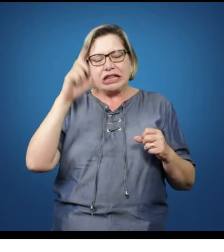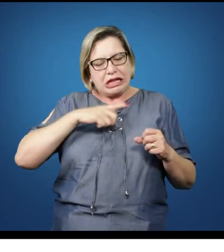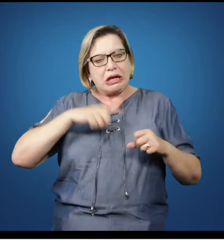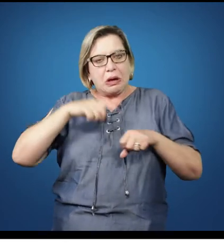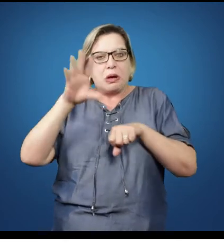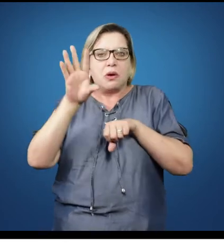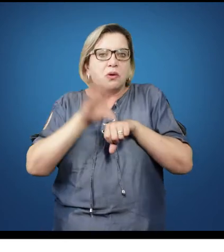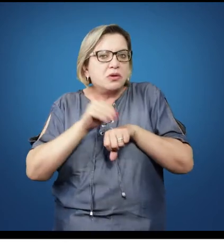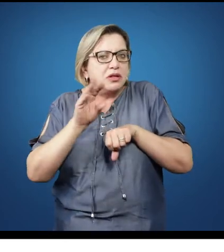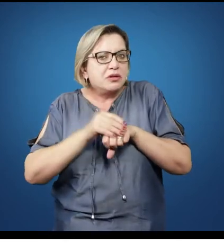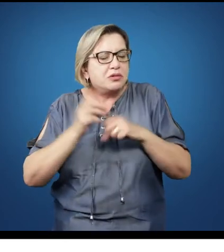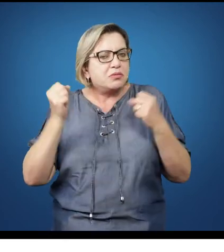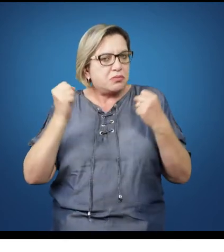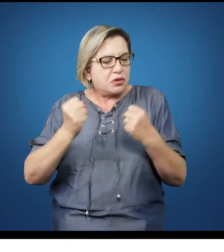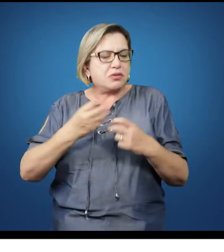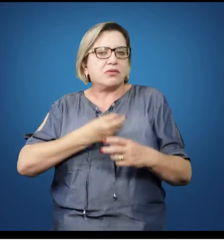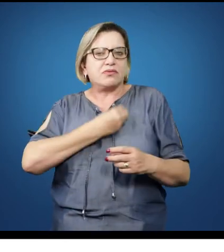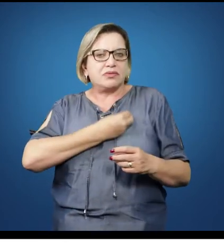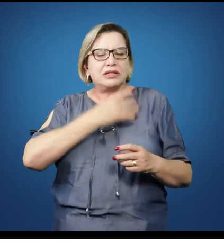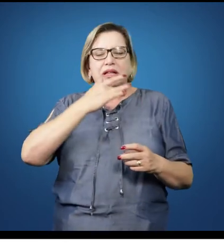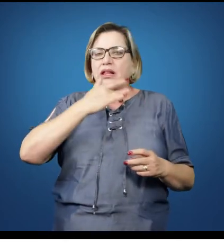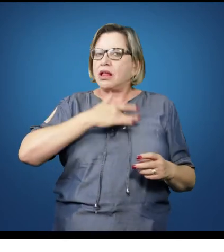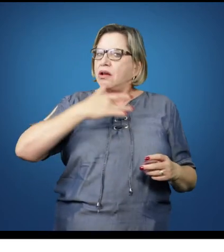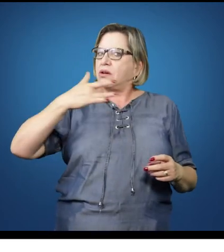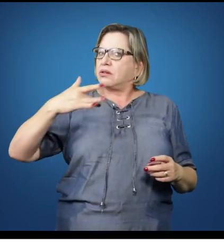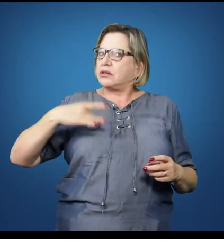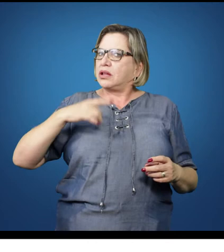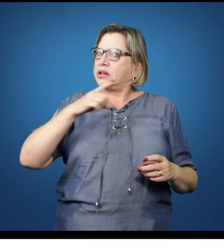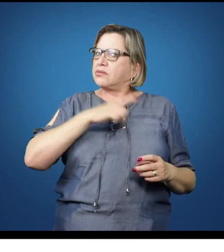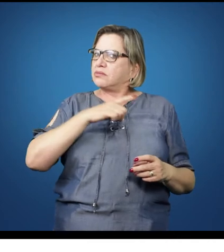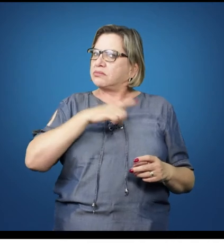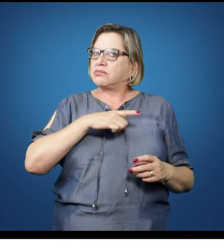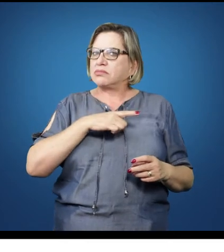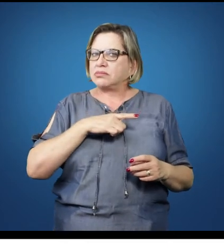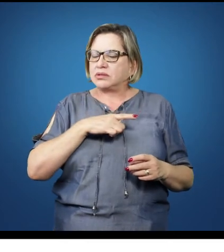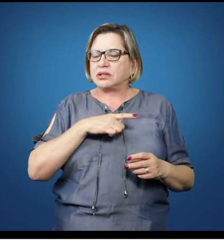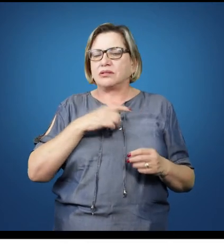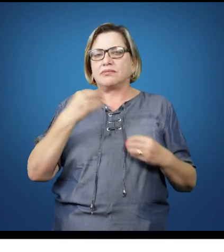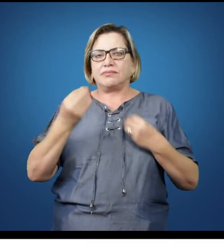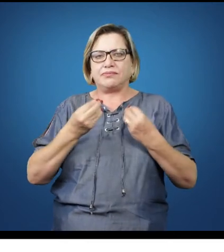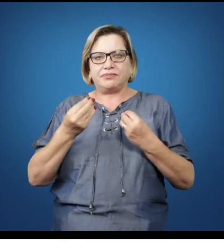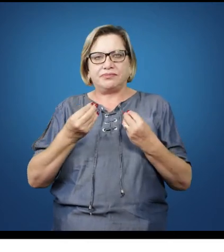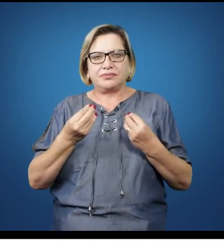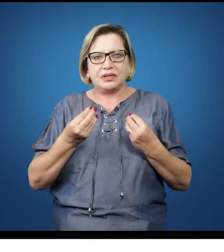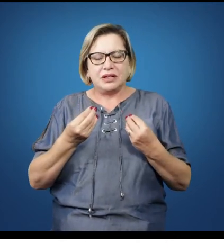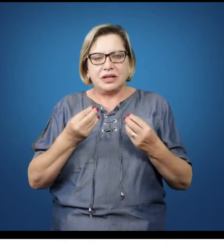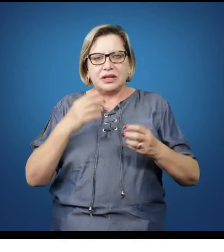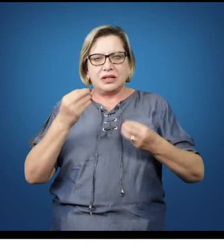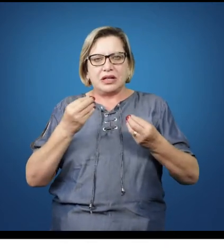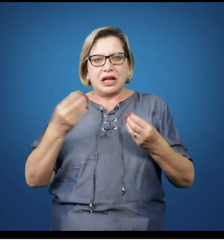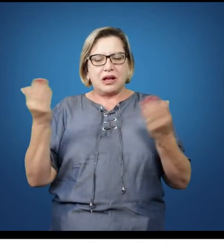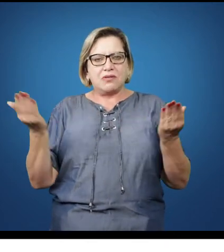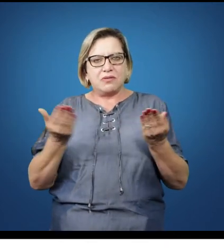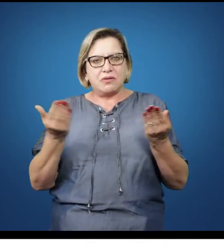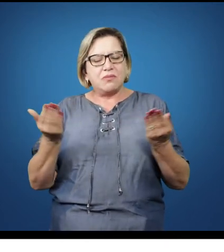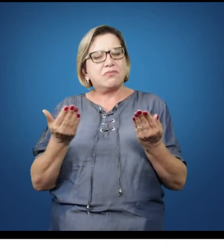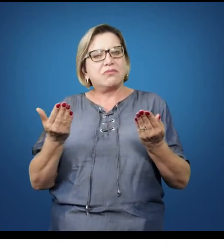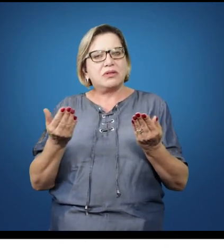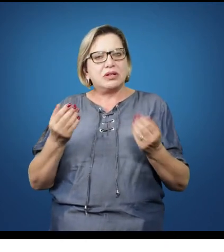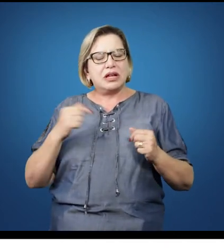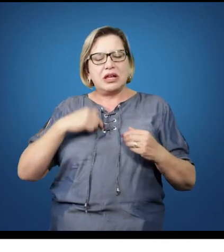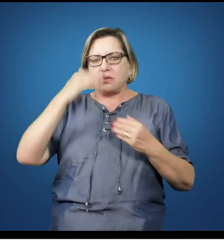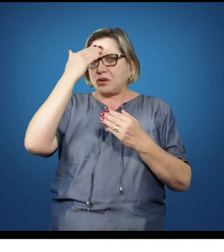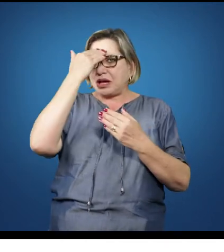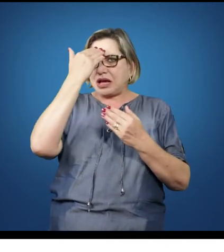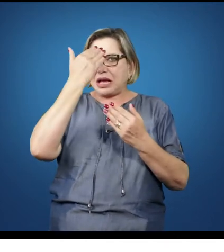eles possam levar uma vida mais saudável e saber como atingir esse processo. Então, nesse momento,